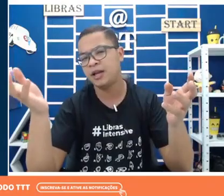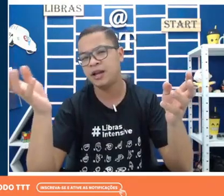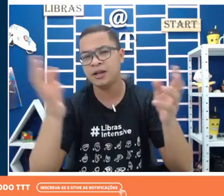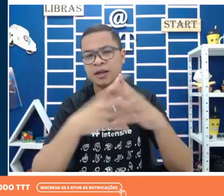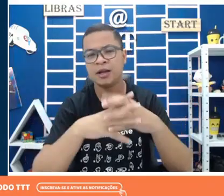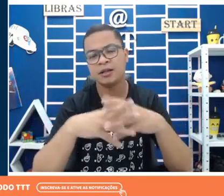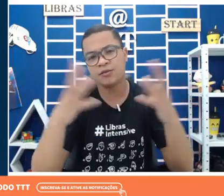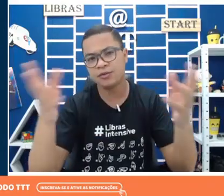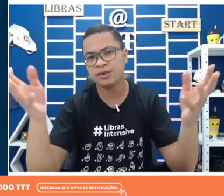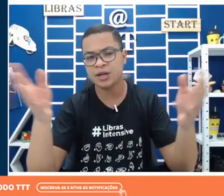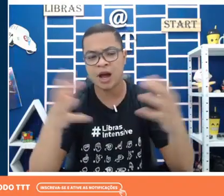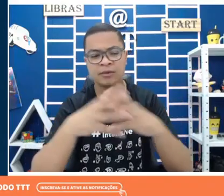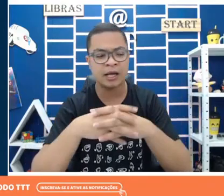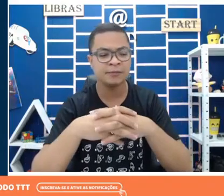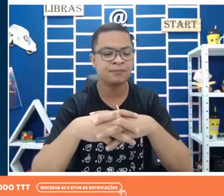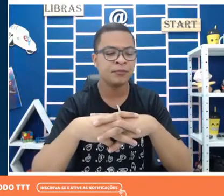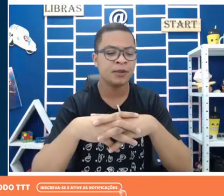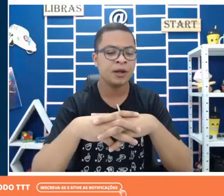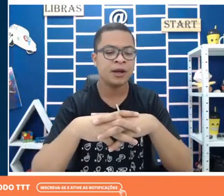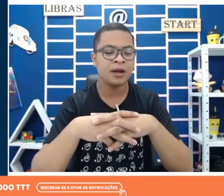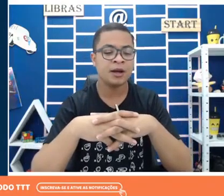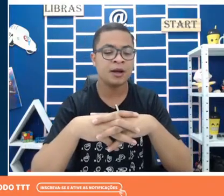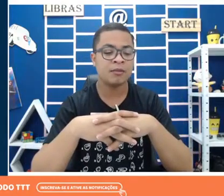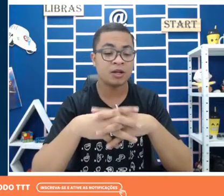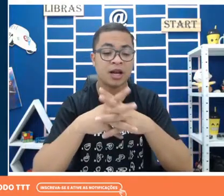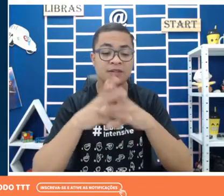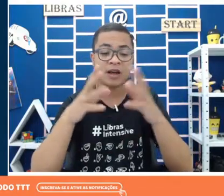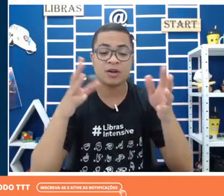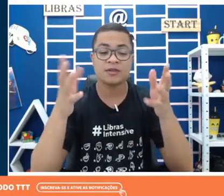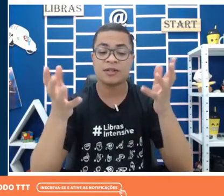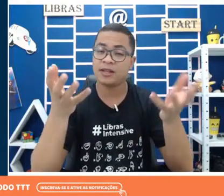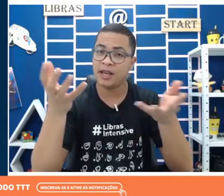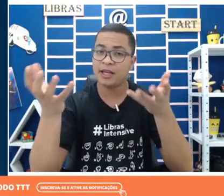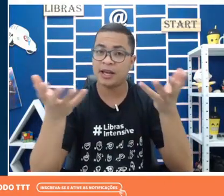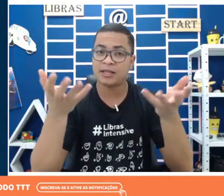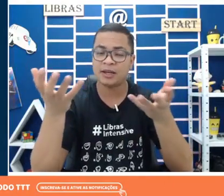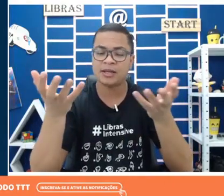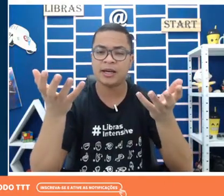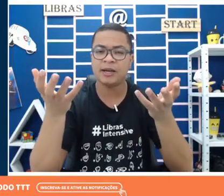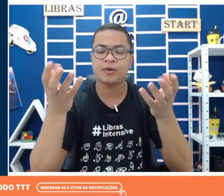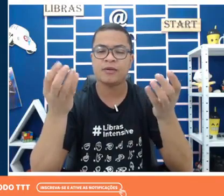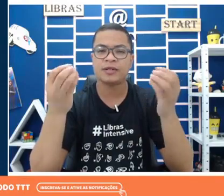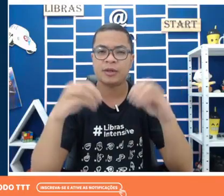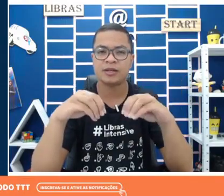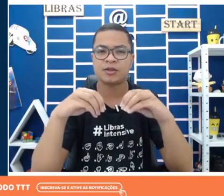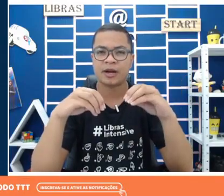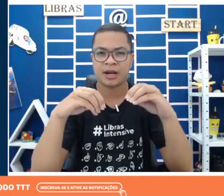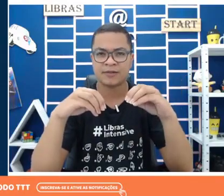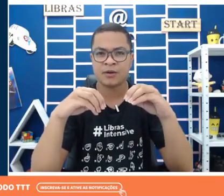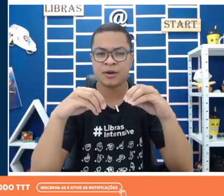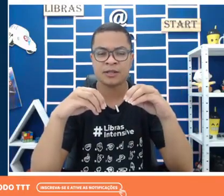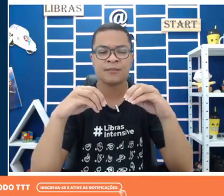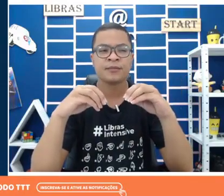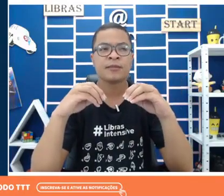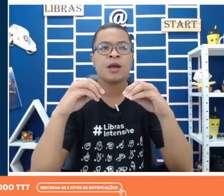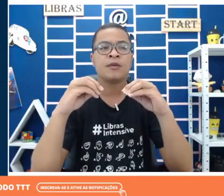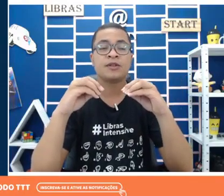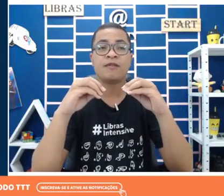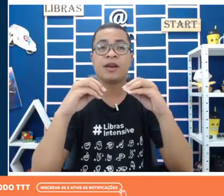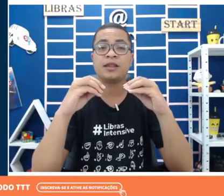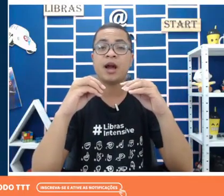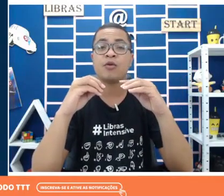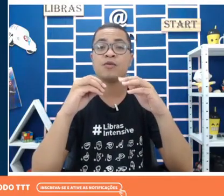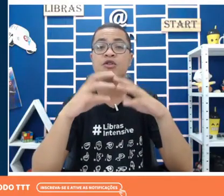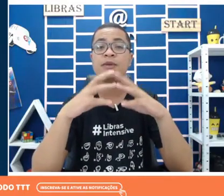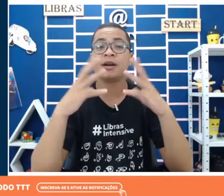com que ele entenda, então use o sinal, tá? Mas os classificadores você tem que ter esse equilíbrio. Quando você pesquisa sobre classificadores, você